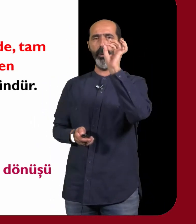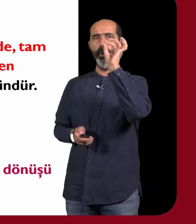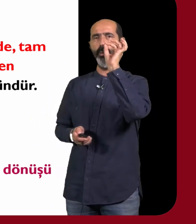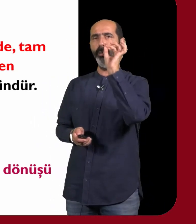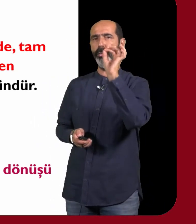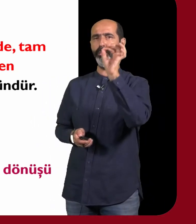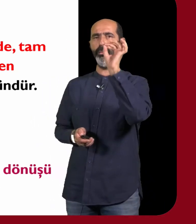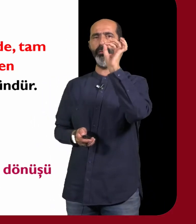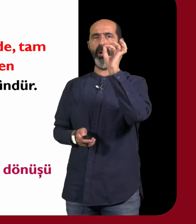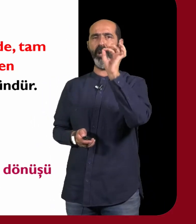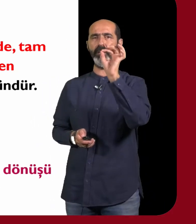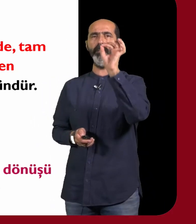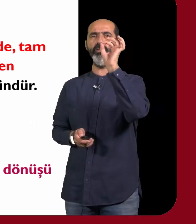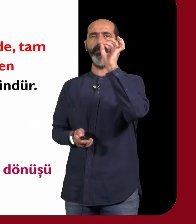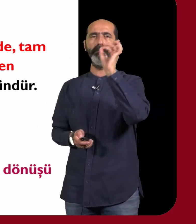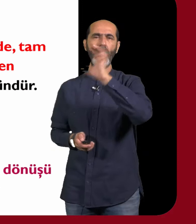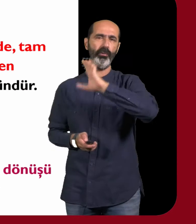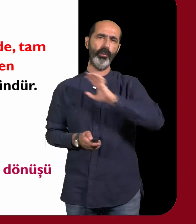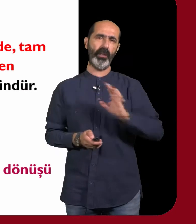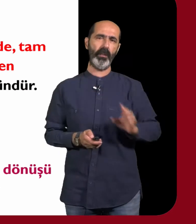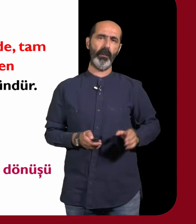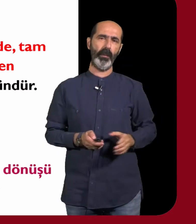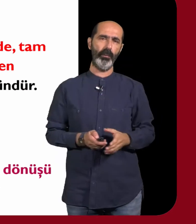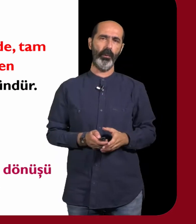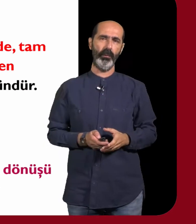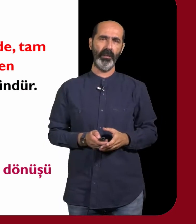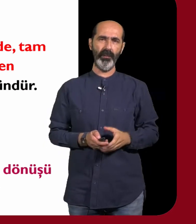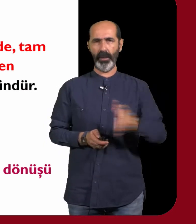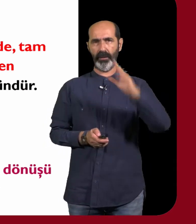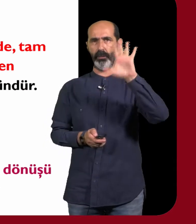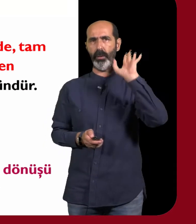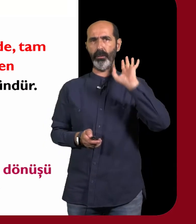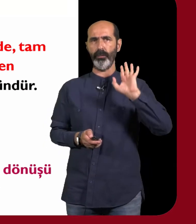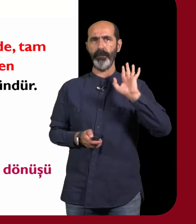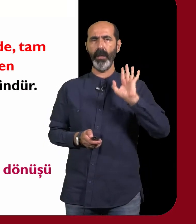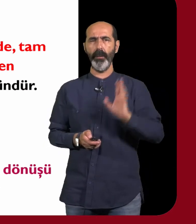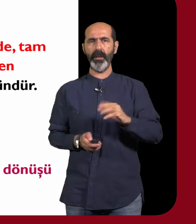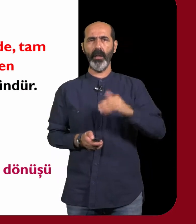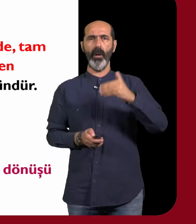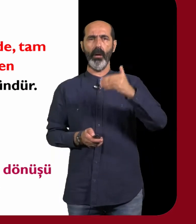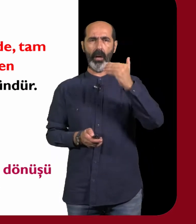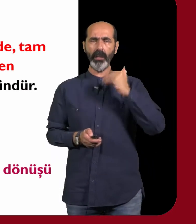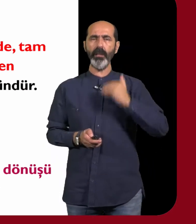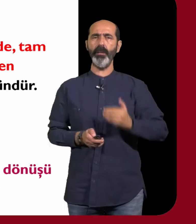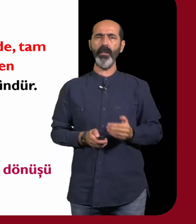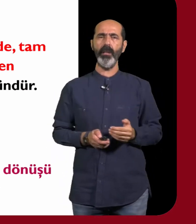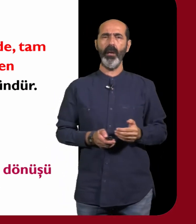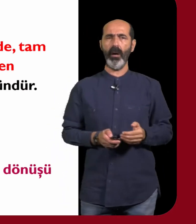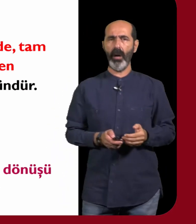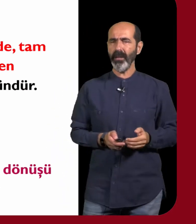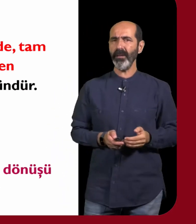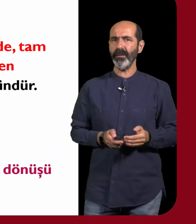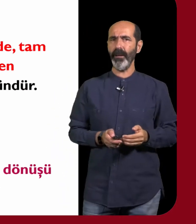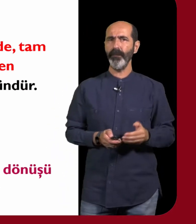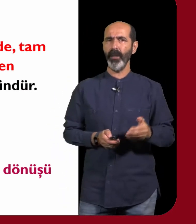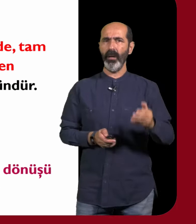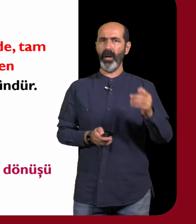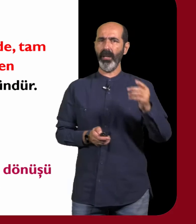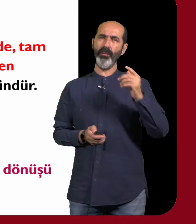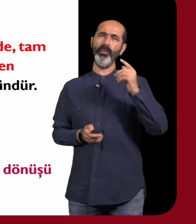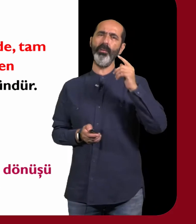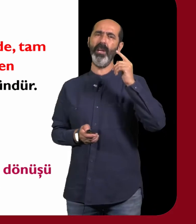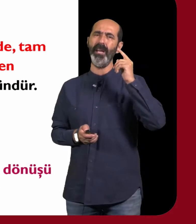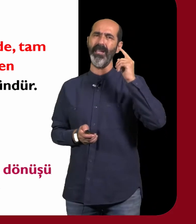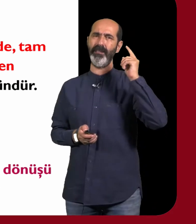tam turu 365 günde tamamlanıyor ifadesini kullanıyoruz de ki aynı ne yayında